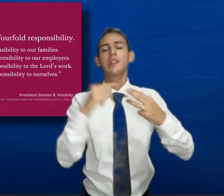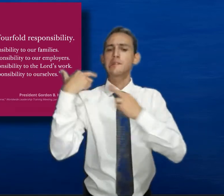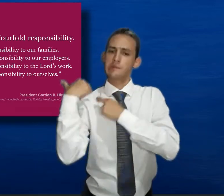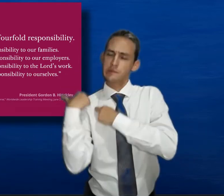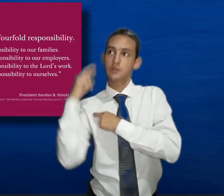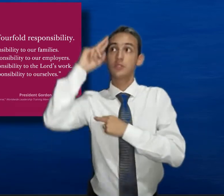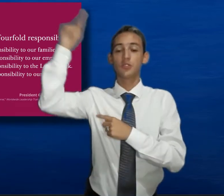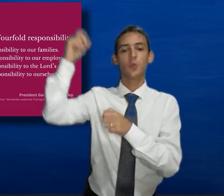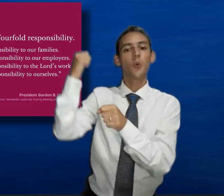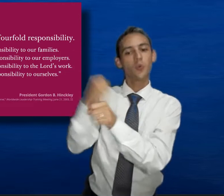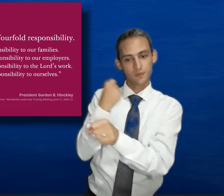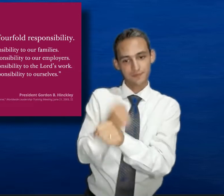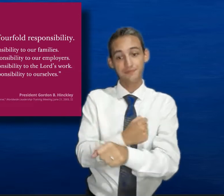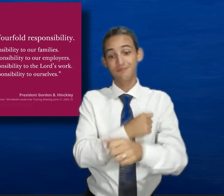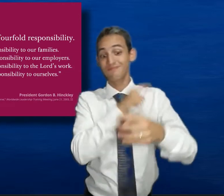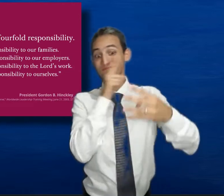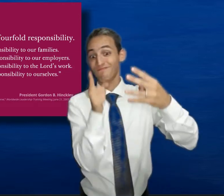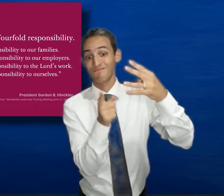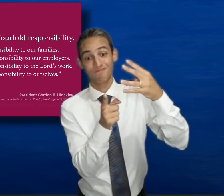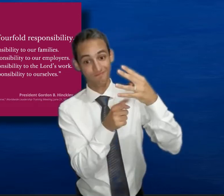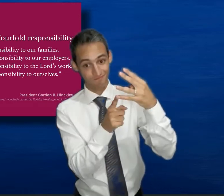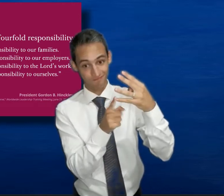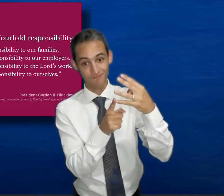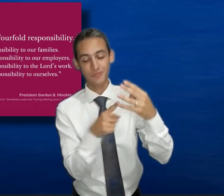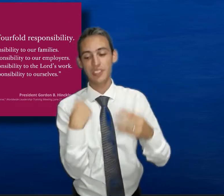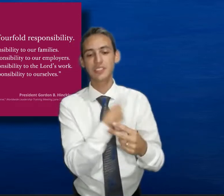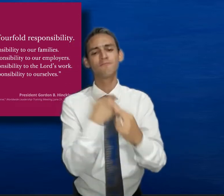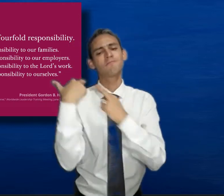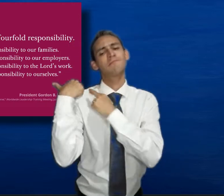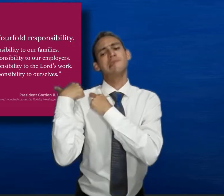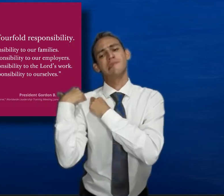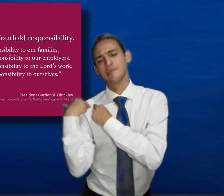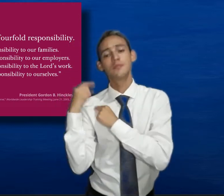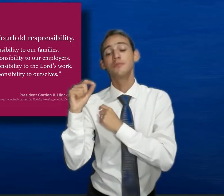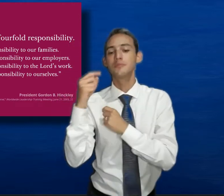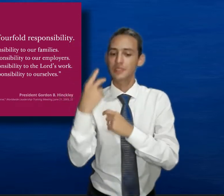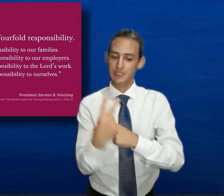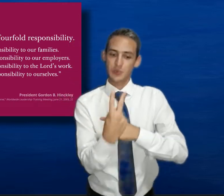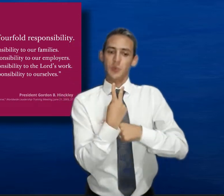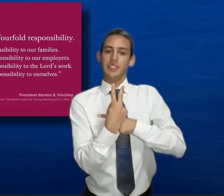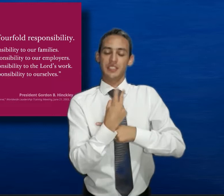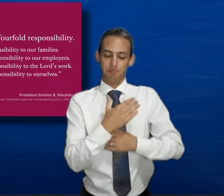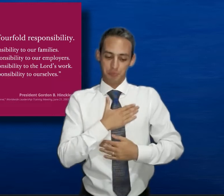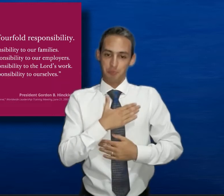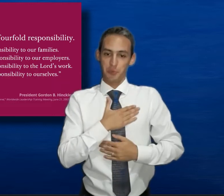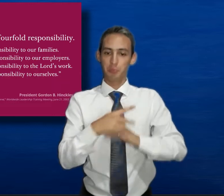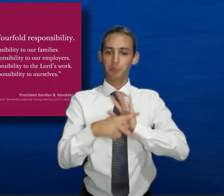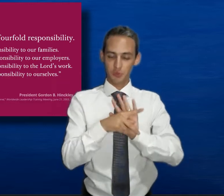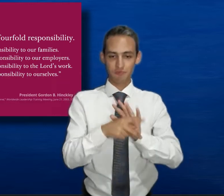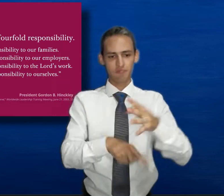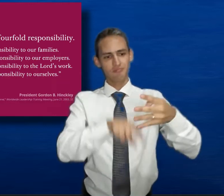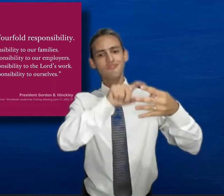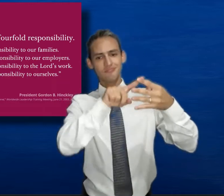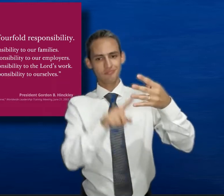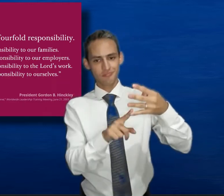empregador. Terceira, temos a responsabilidade de fazer o trabalho do Senhor. E quarta, temos uma responsabilidade para